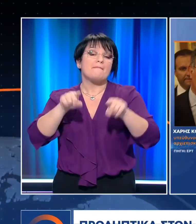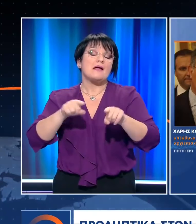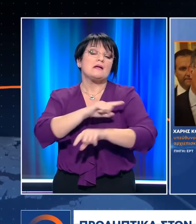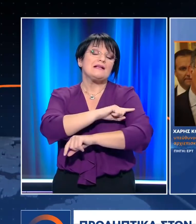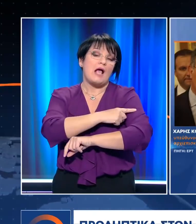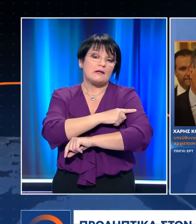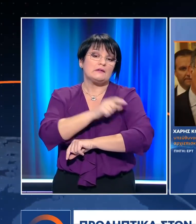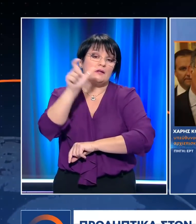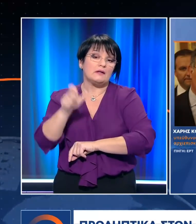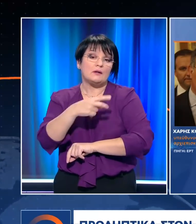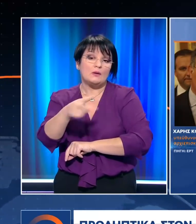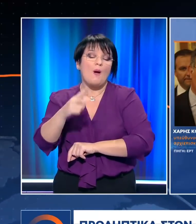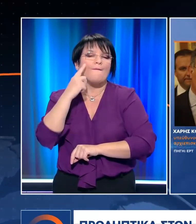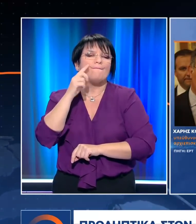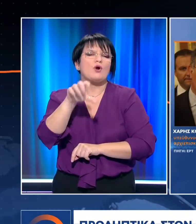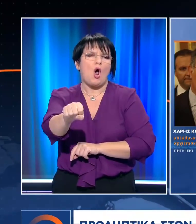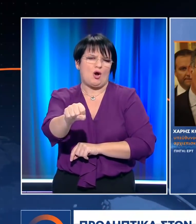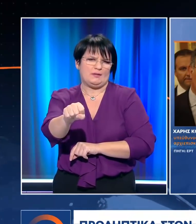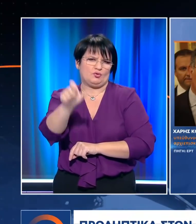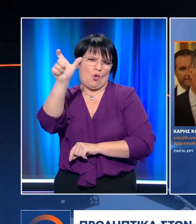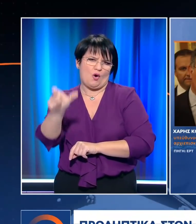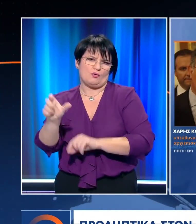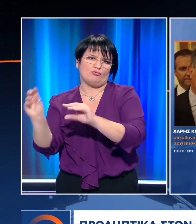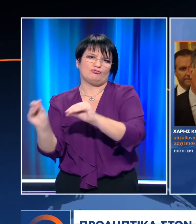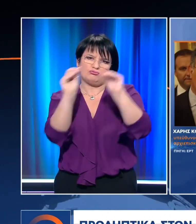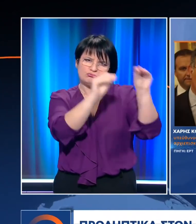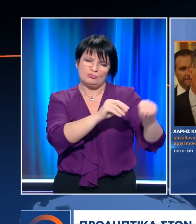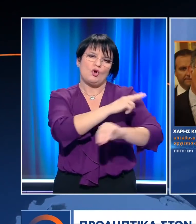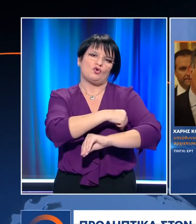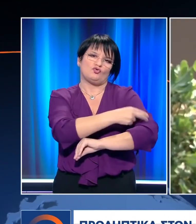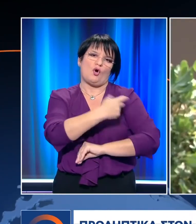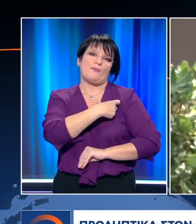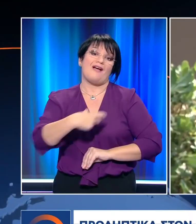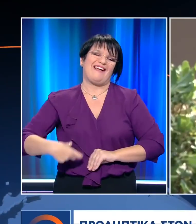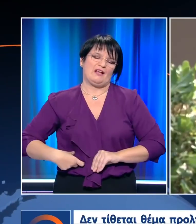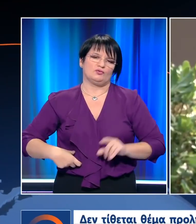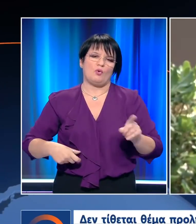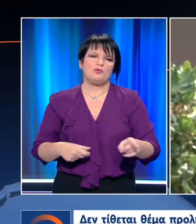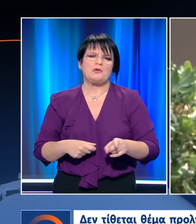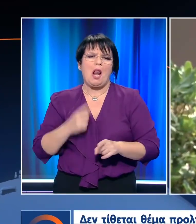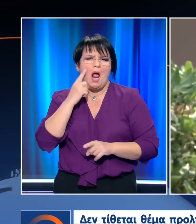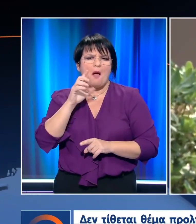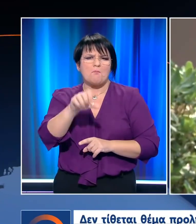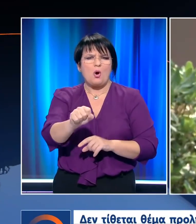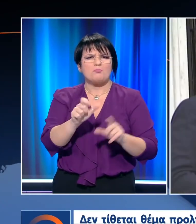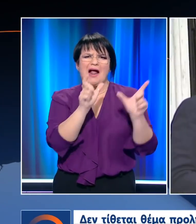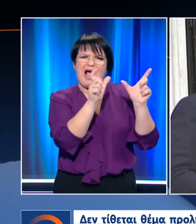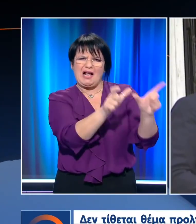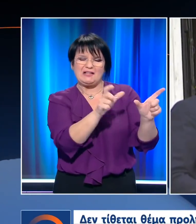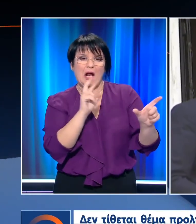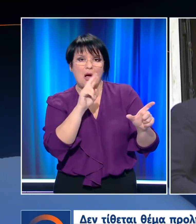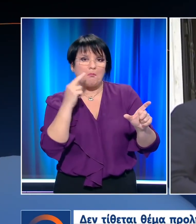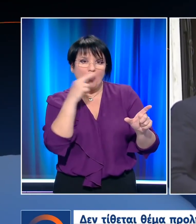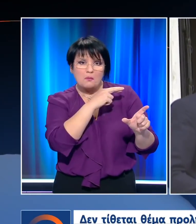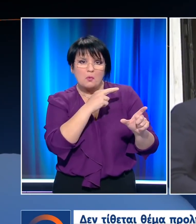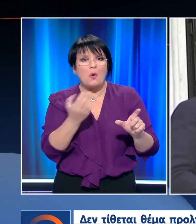θεραπώντων ιατρών του για καθαρά προληπτικούς λόγους εισήχθη στο νοσοκομείο Ευαγγελισμός. Δεν τίθεται θέμα προληπτικής καραντίνας για τον Πρωθυπουργό, καθώς